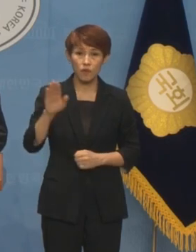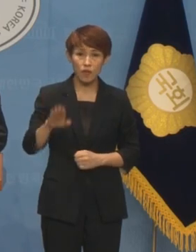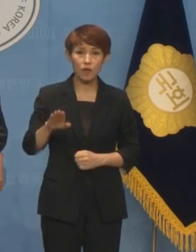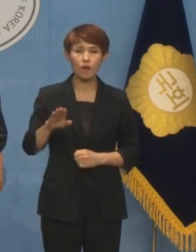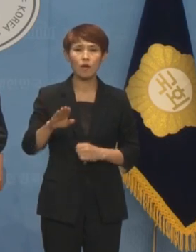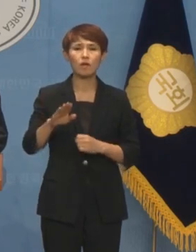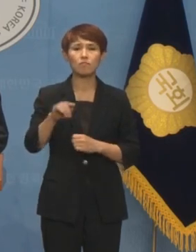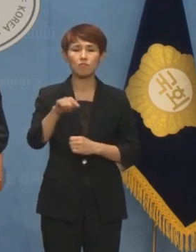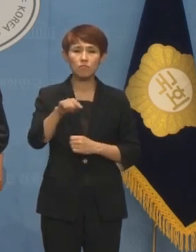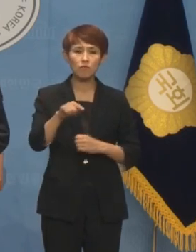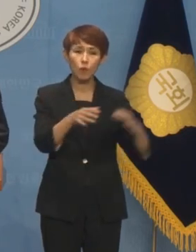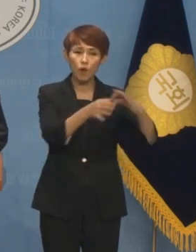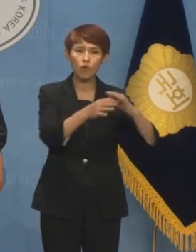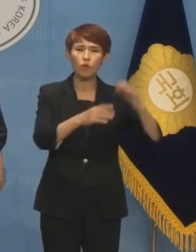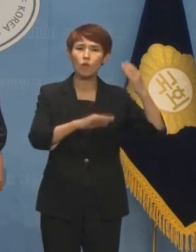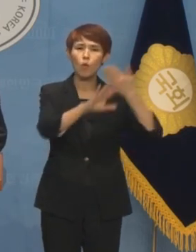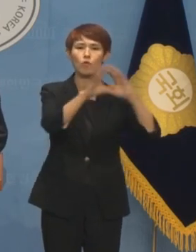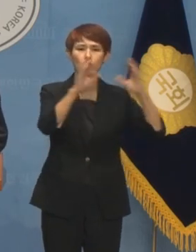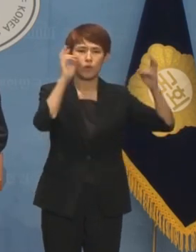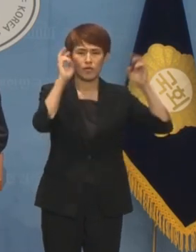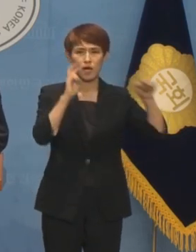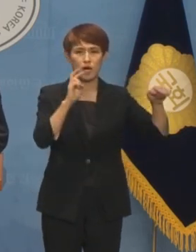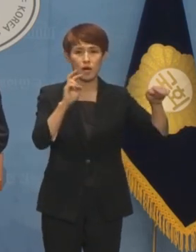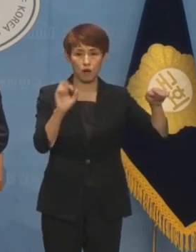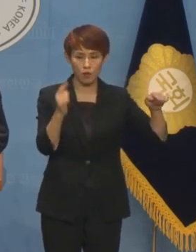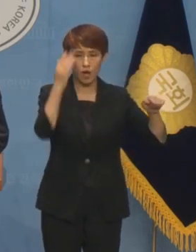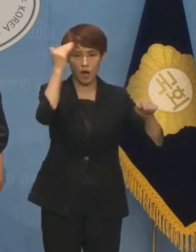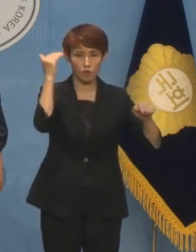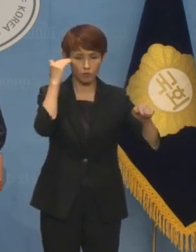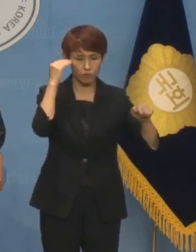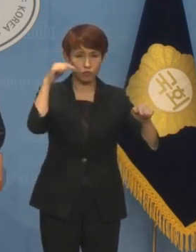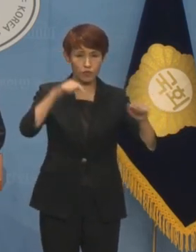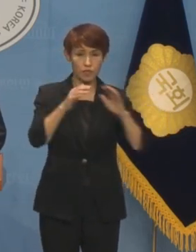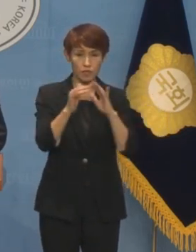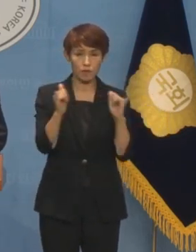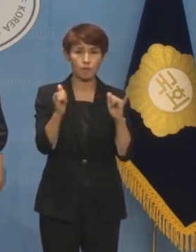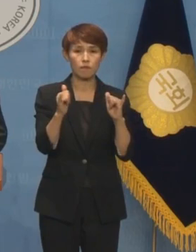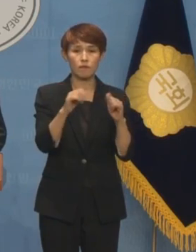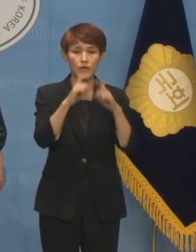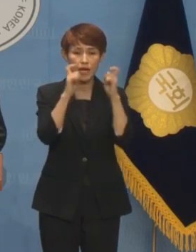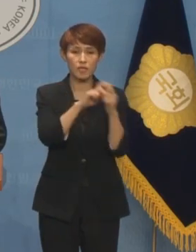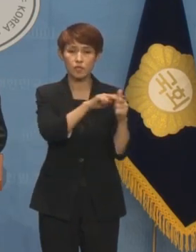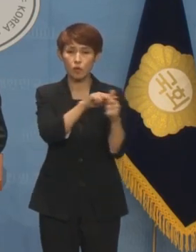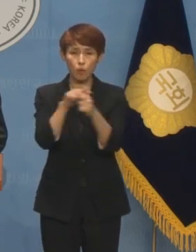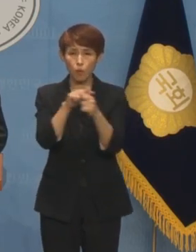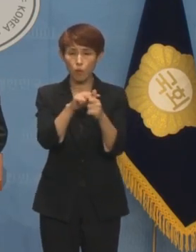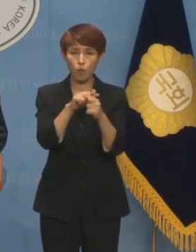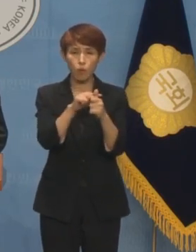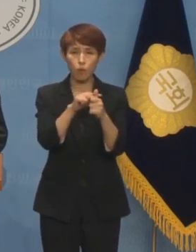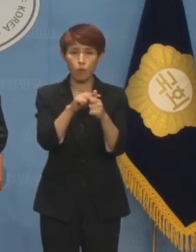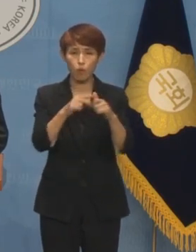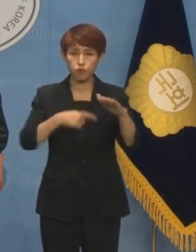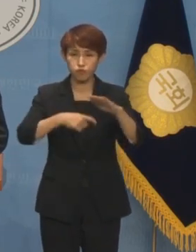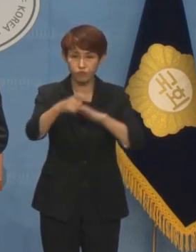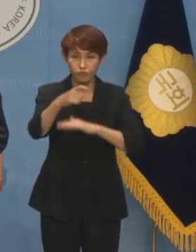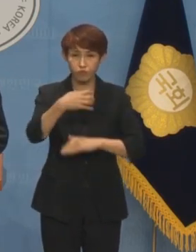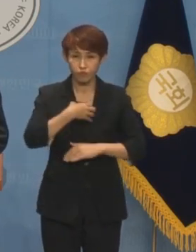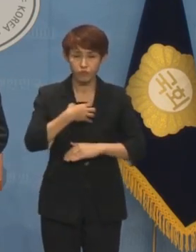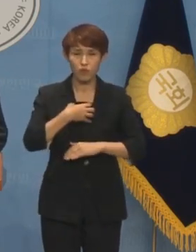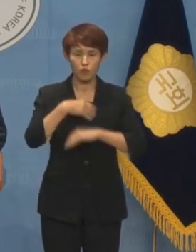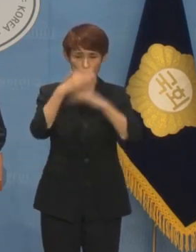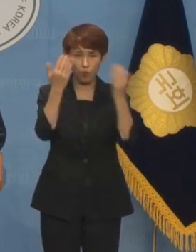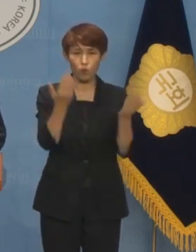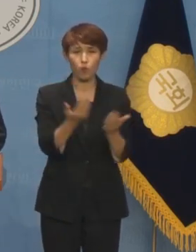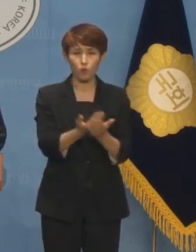외국 기업이어서 자국민의 개인정보 데이터가 타국으로 넘어간다고 생각하고 모든 플랫폼의 경영권을